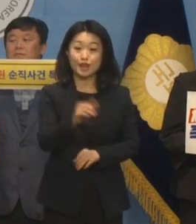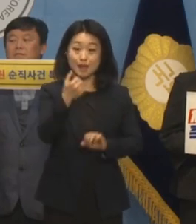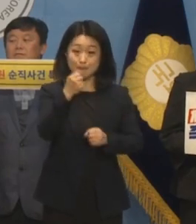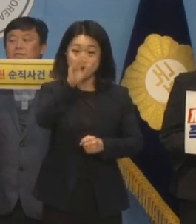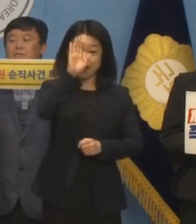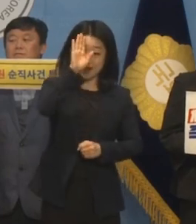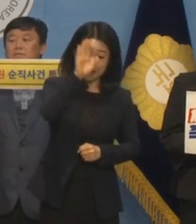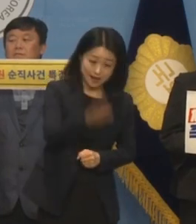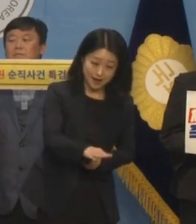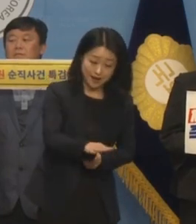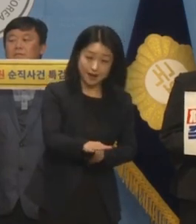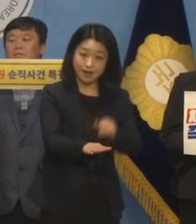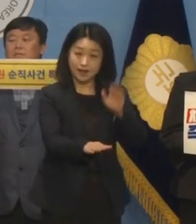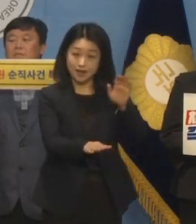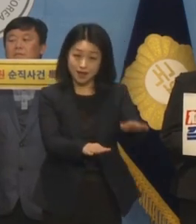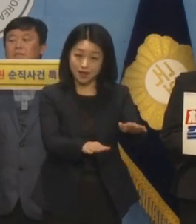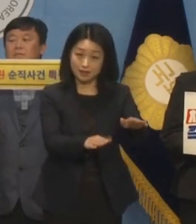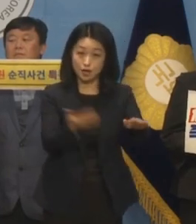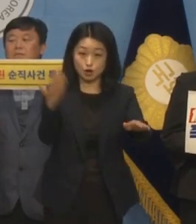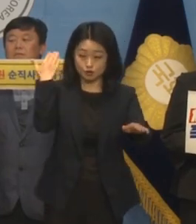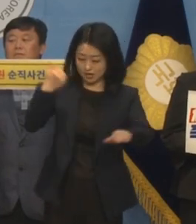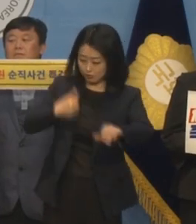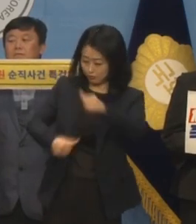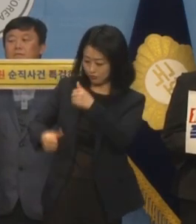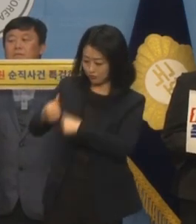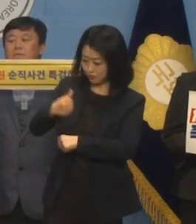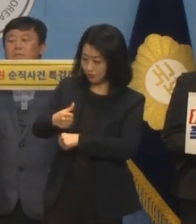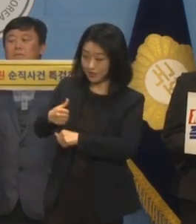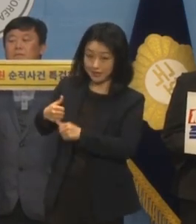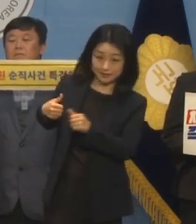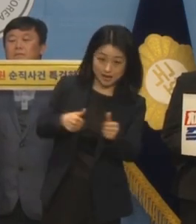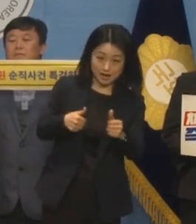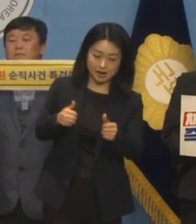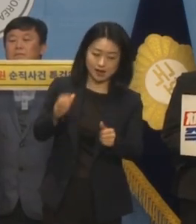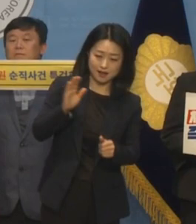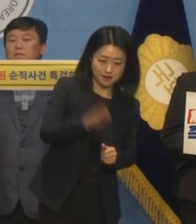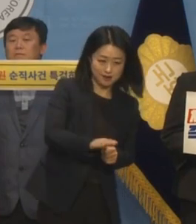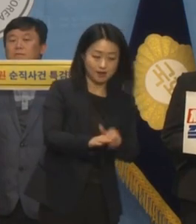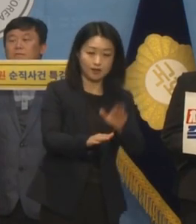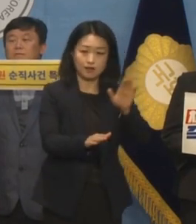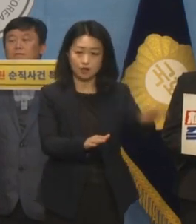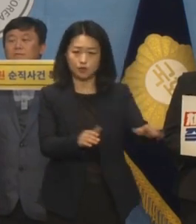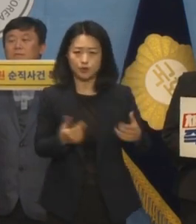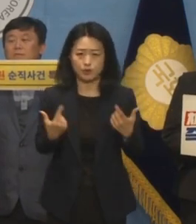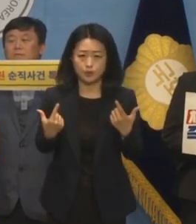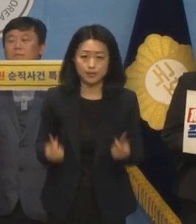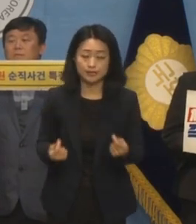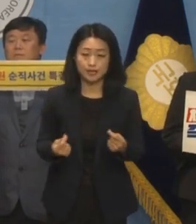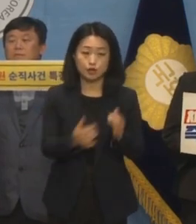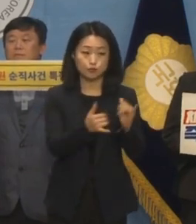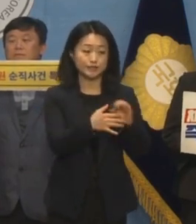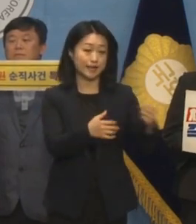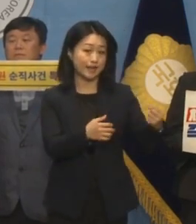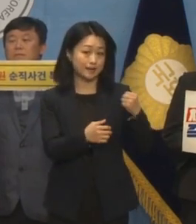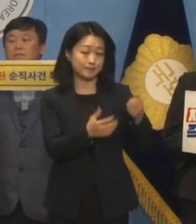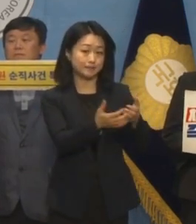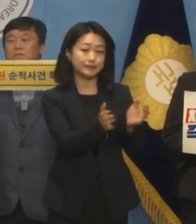한 발자국은 우리의 후손들이 걸어올 길입니다. 물론